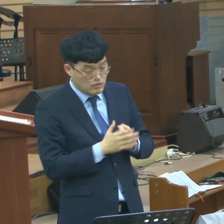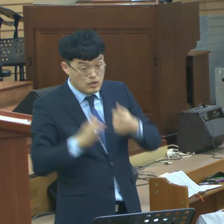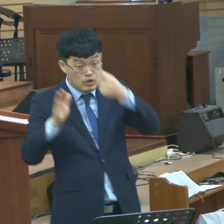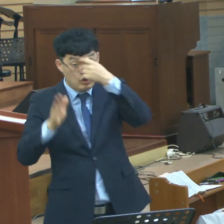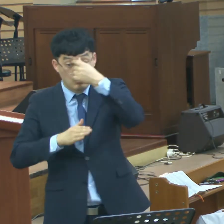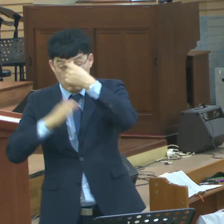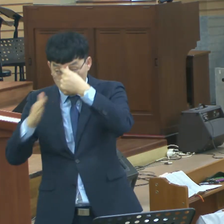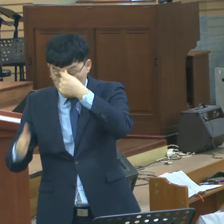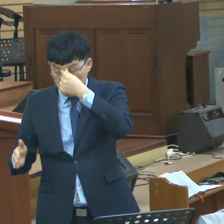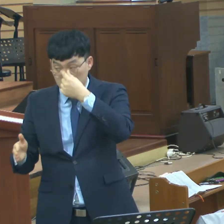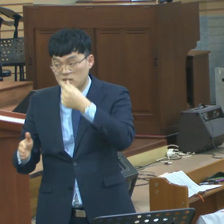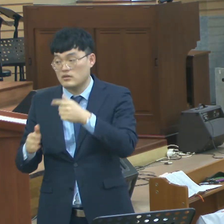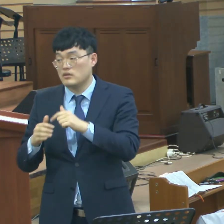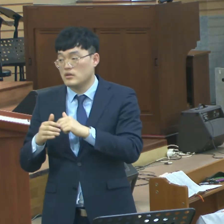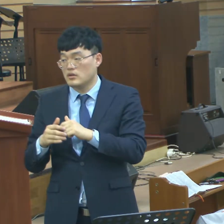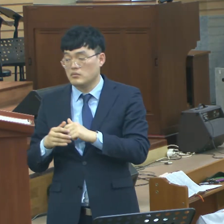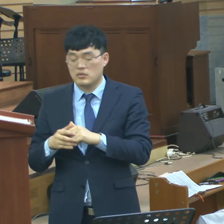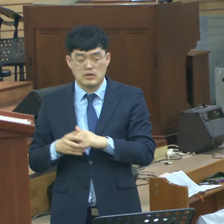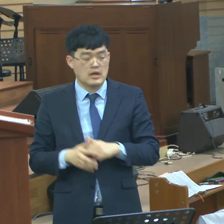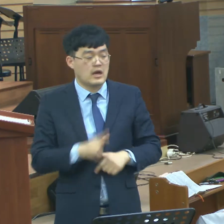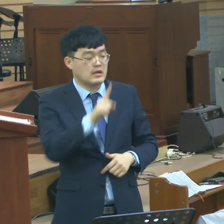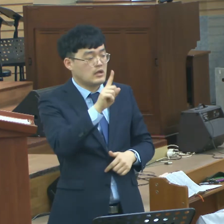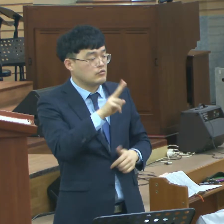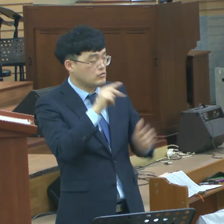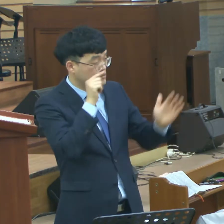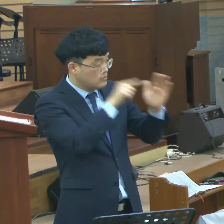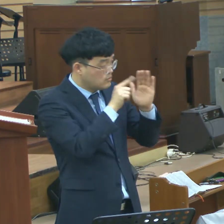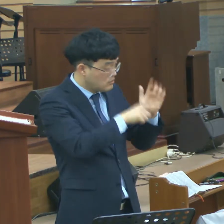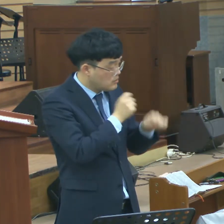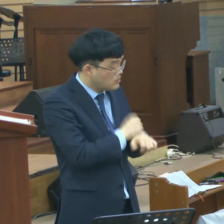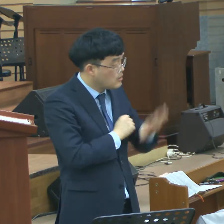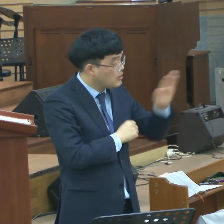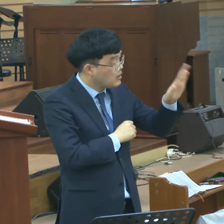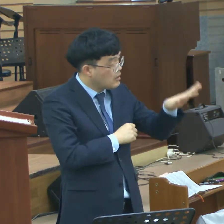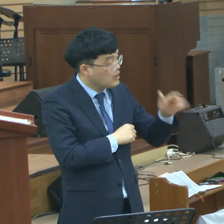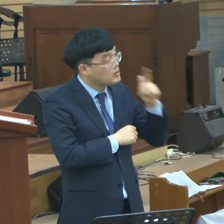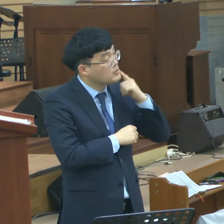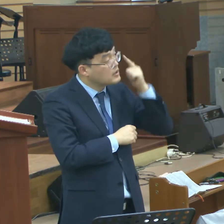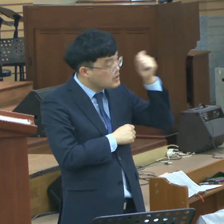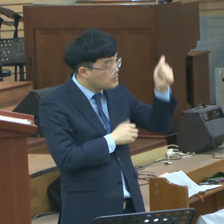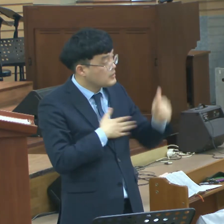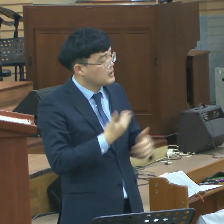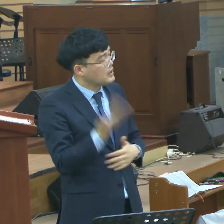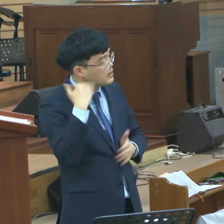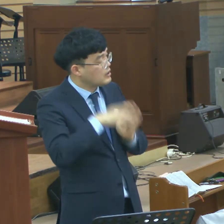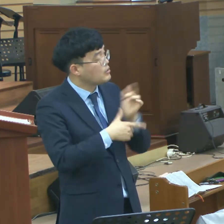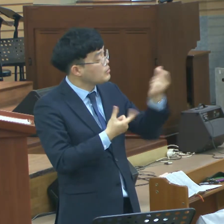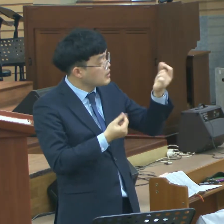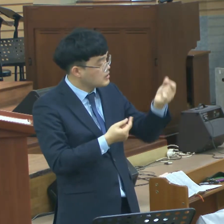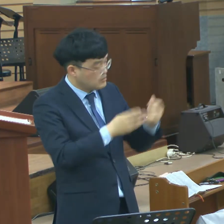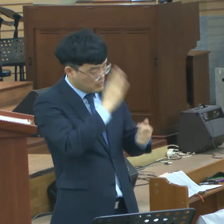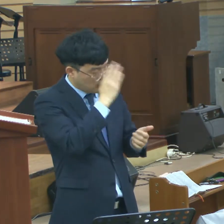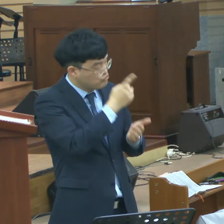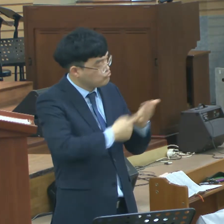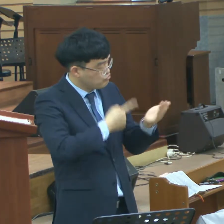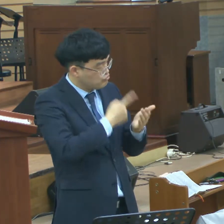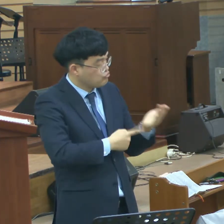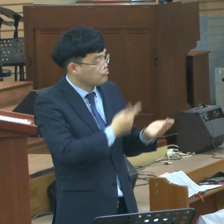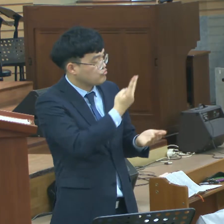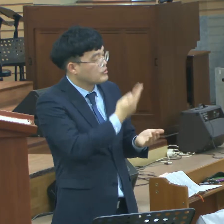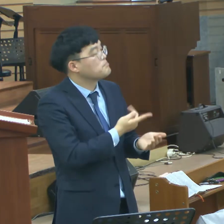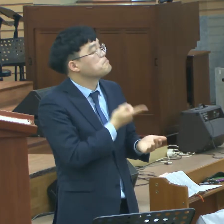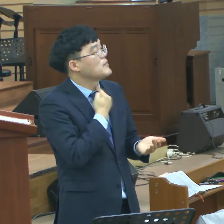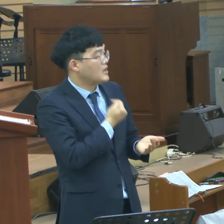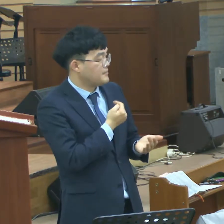중에 한둘 두셋 찾아와서 목사님 제가 똑같은 병으로 수술 2번 했어요. 근데 교회는 내가 얘기를 안